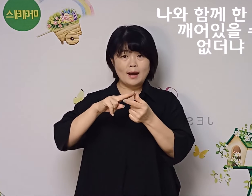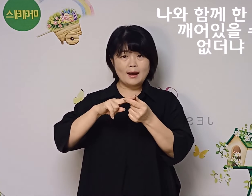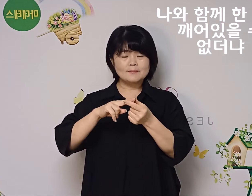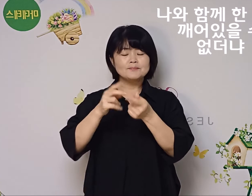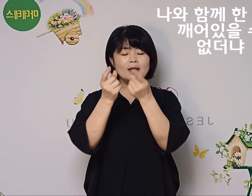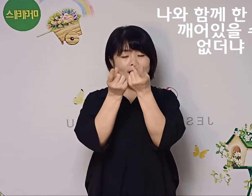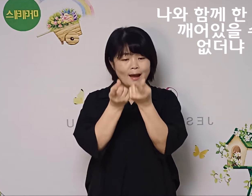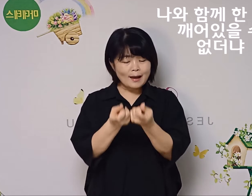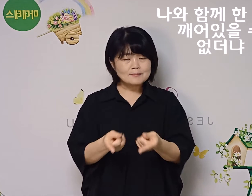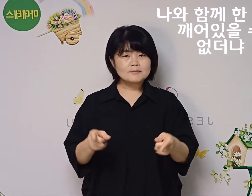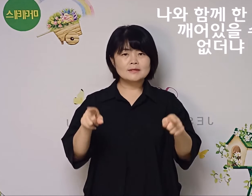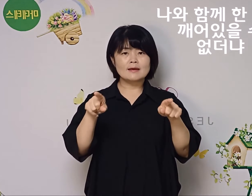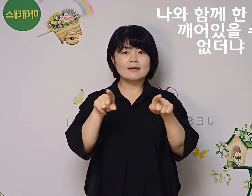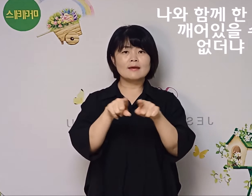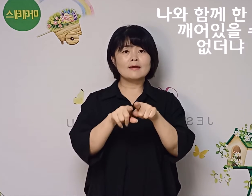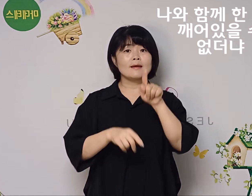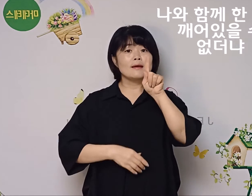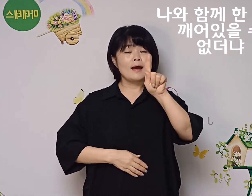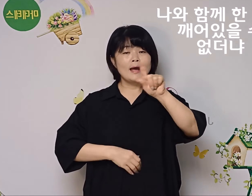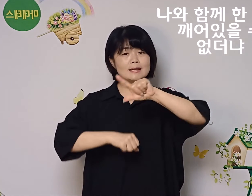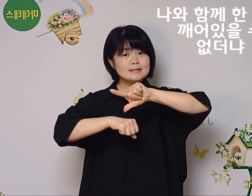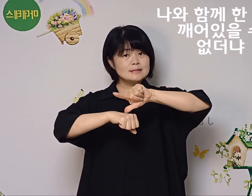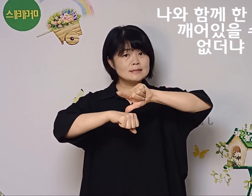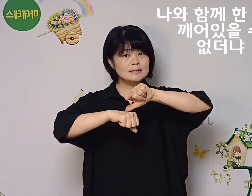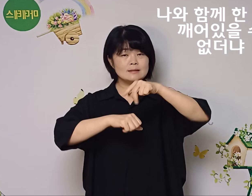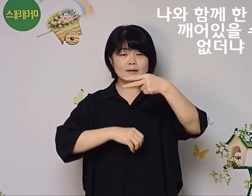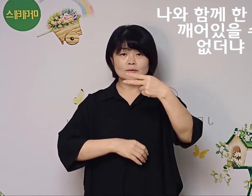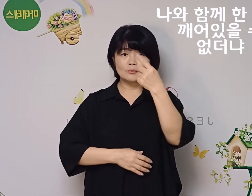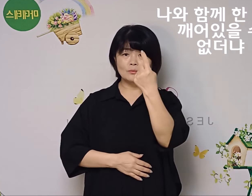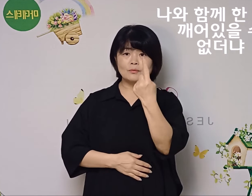나와 함께 한 시간도